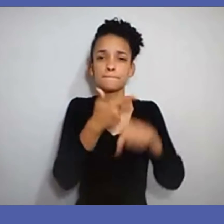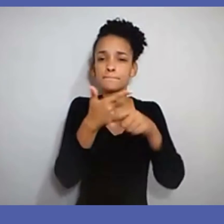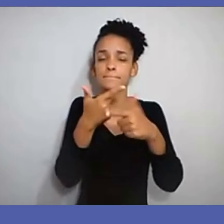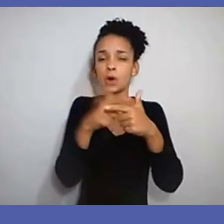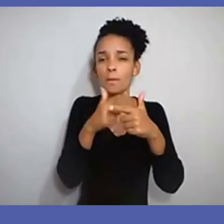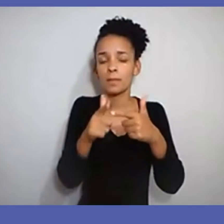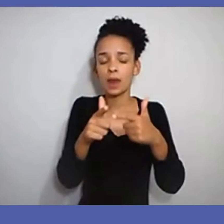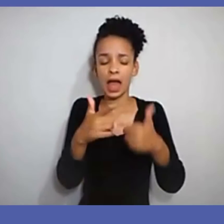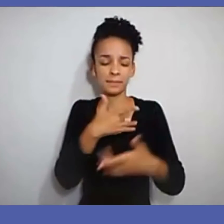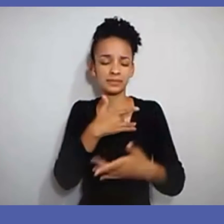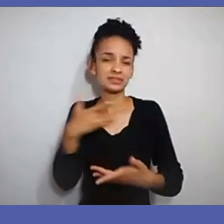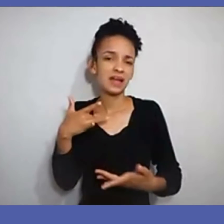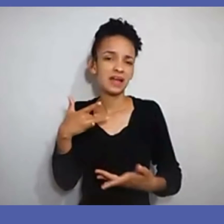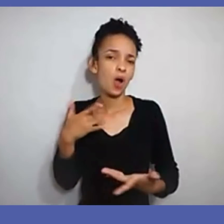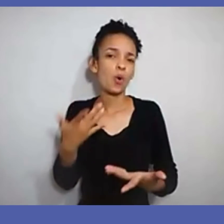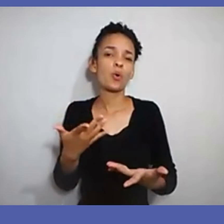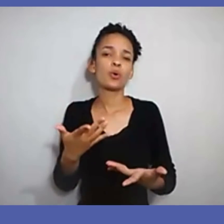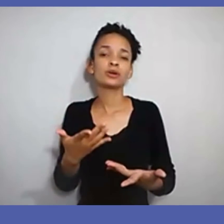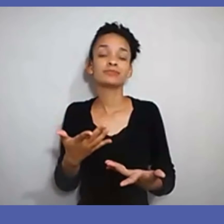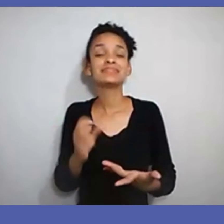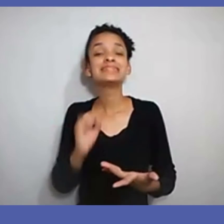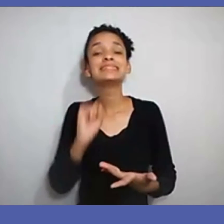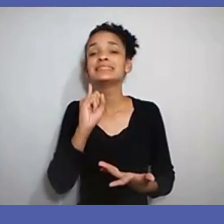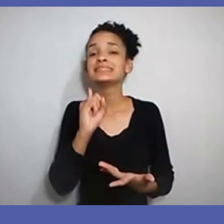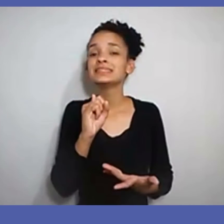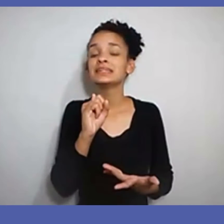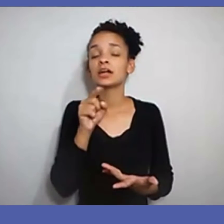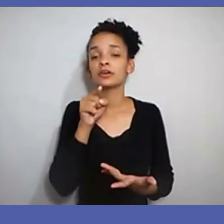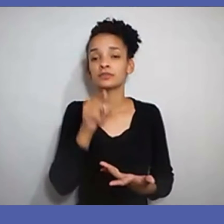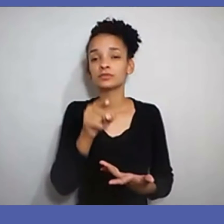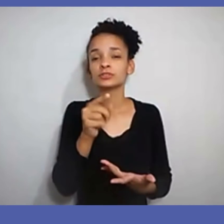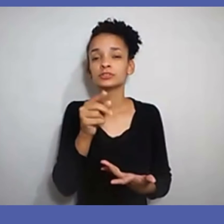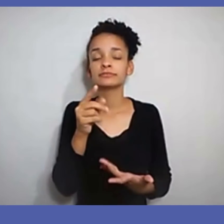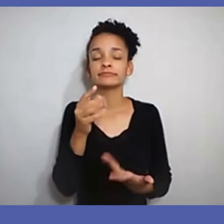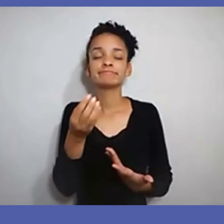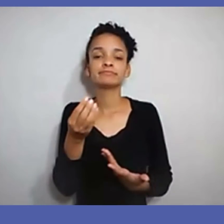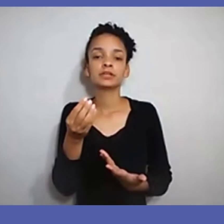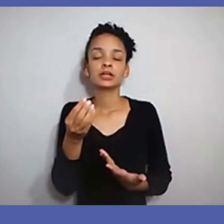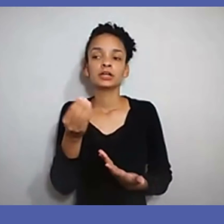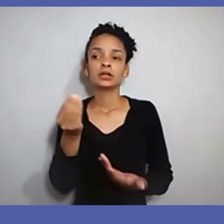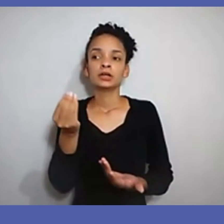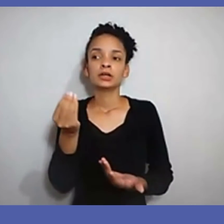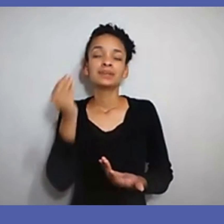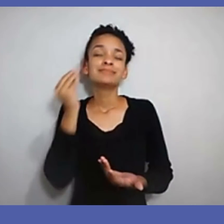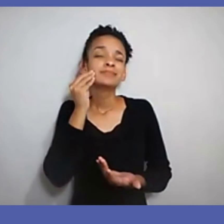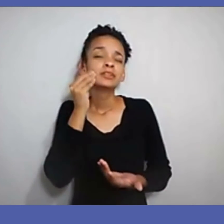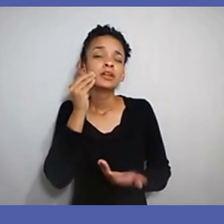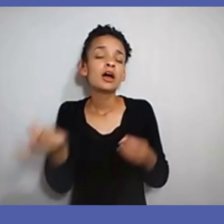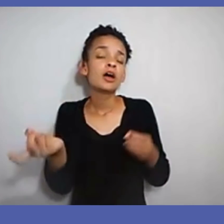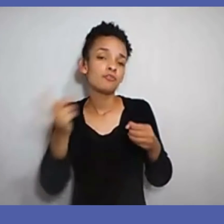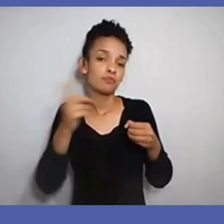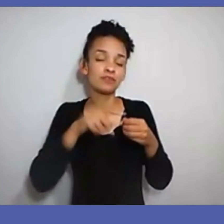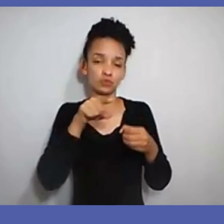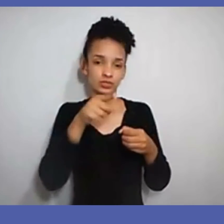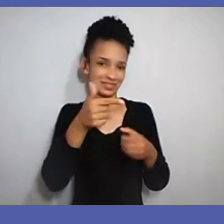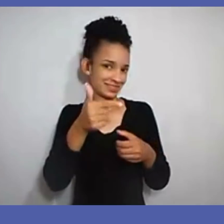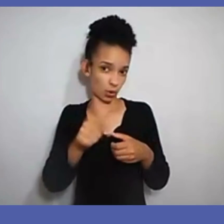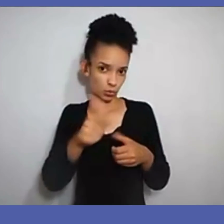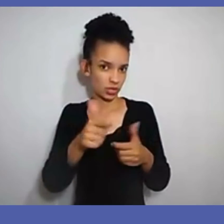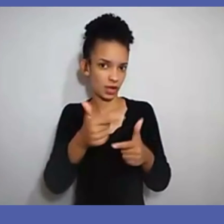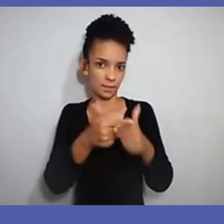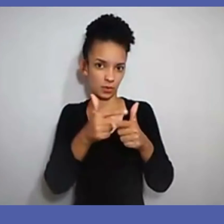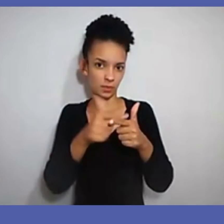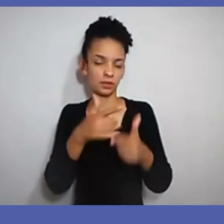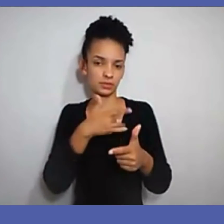ao presencial, às reuniões presenciais, seria muito bom, tá? Faz diferença, tá? Faz muita diferença. Quem está